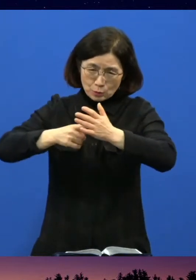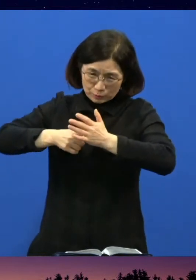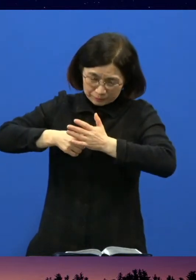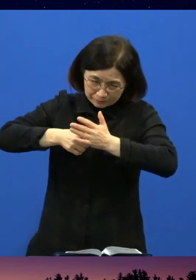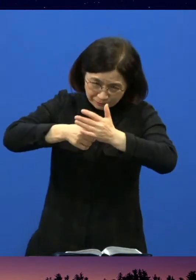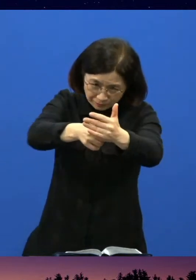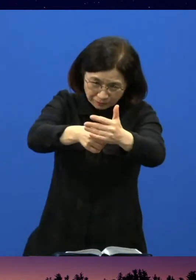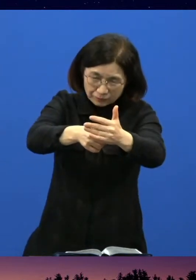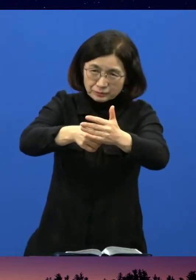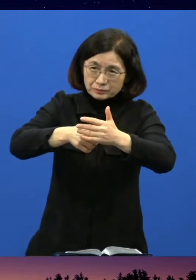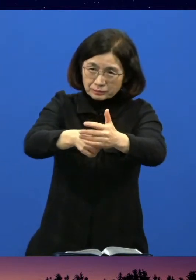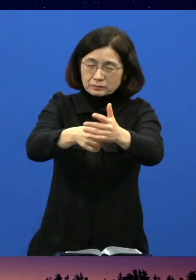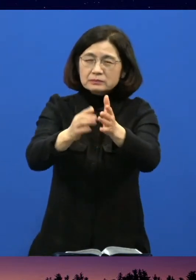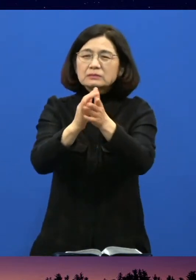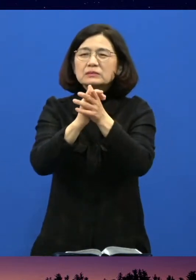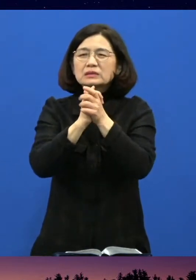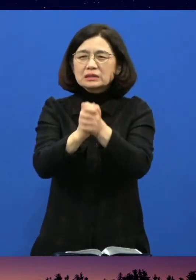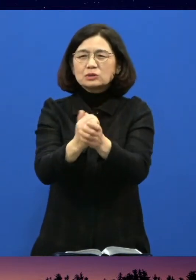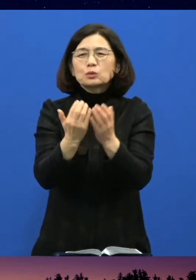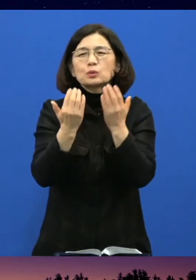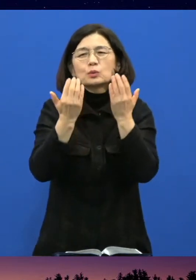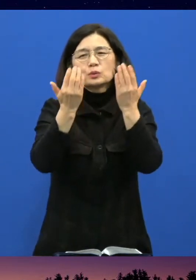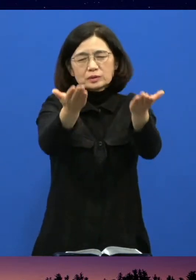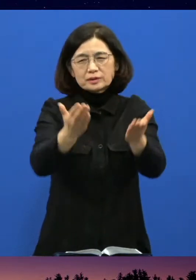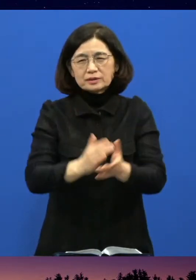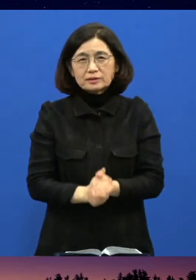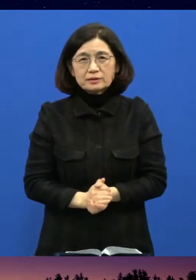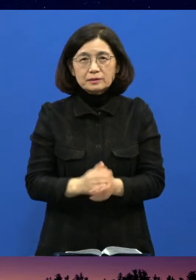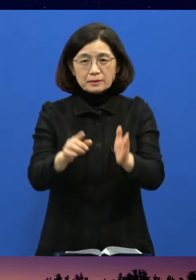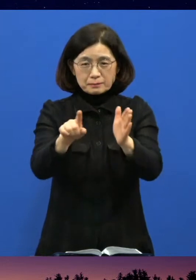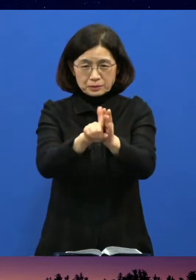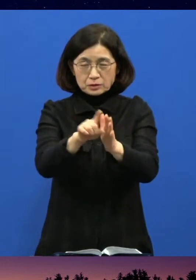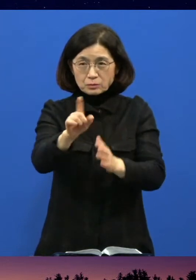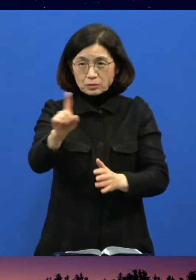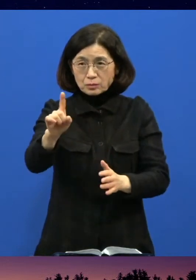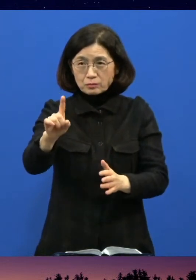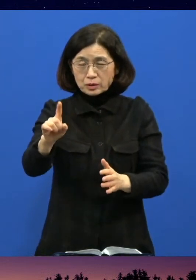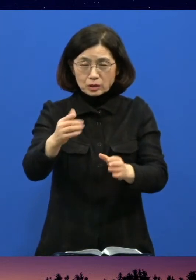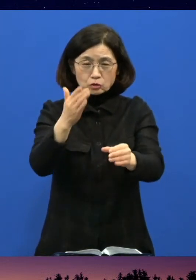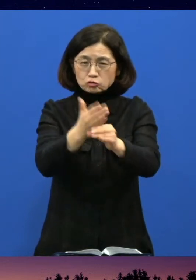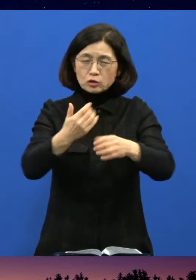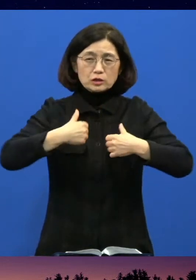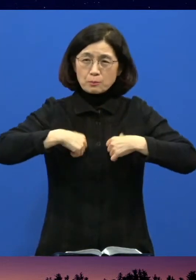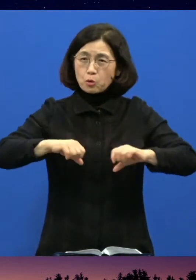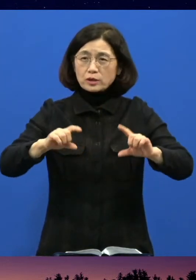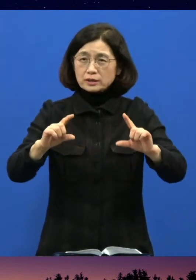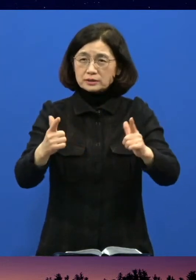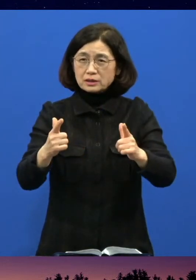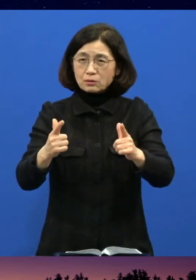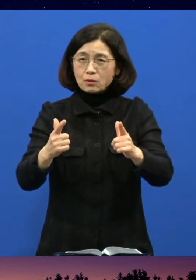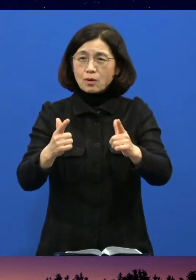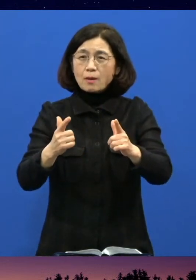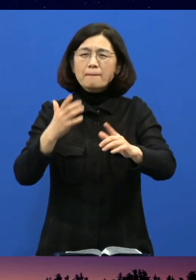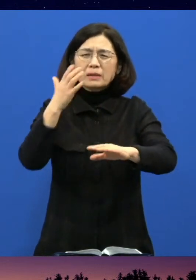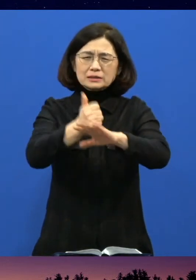포기한다는 것은 믿음이 아니라는 거예요. 믿음은 어때요? 끝까지 가는 겁니다. 끝까지.